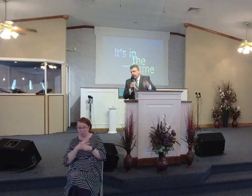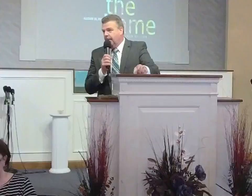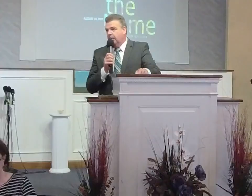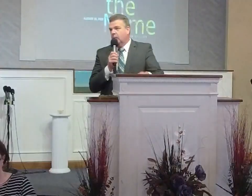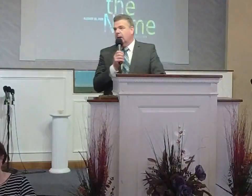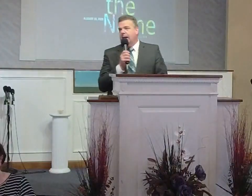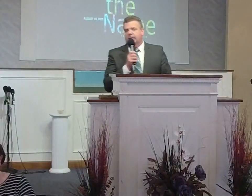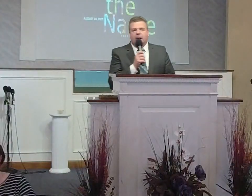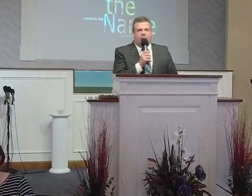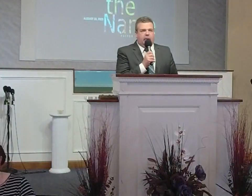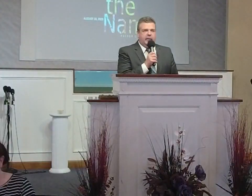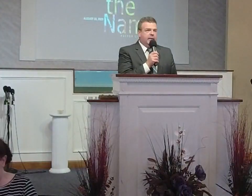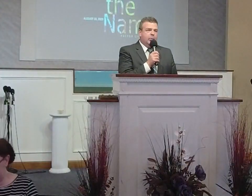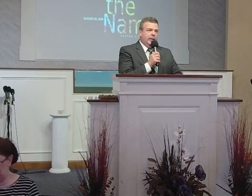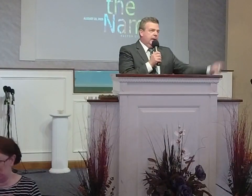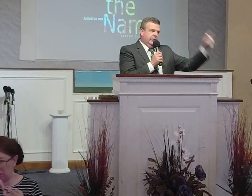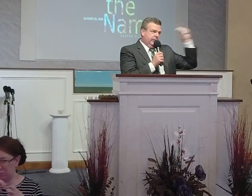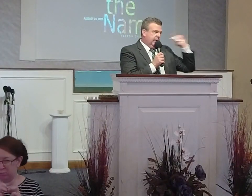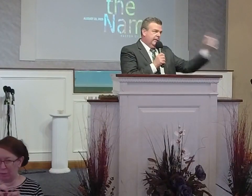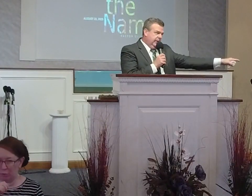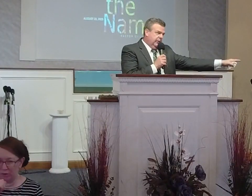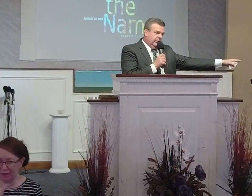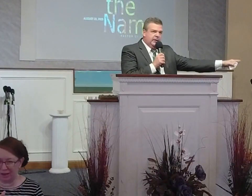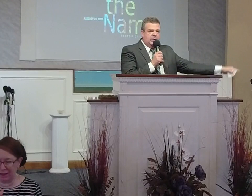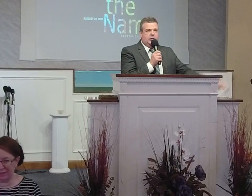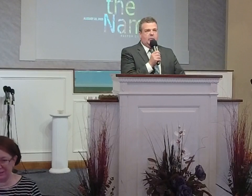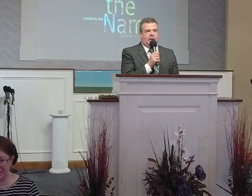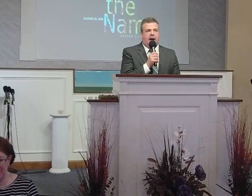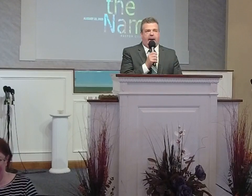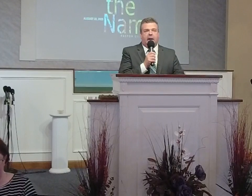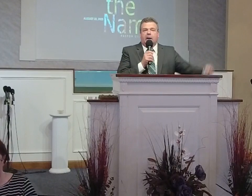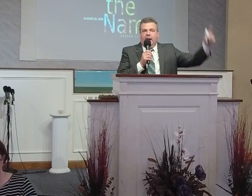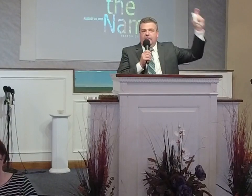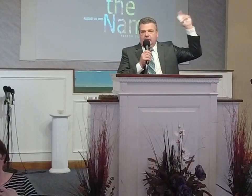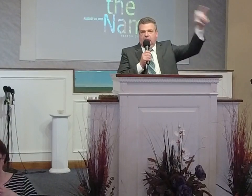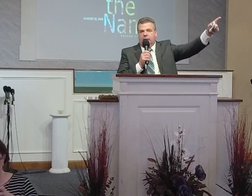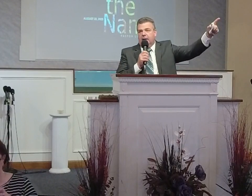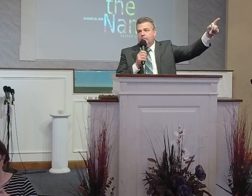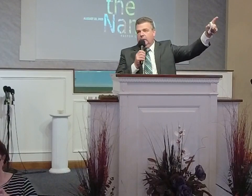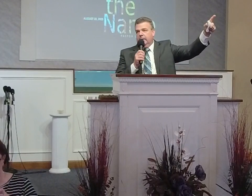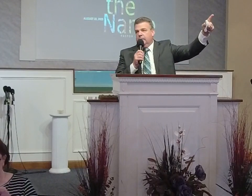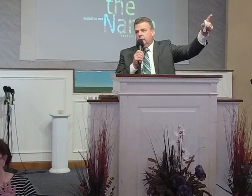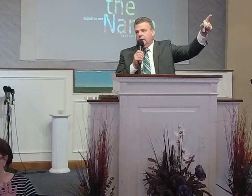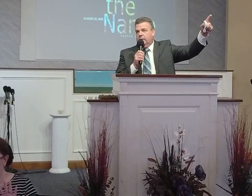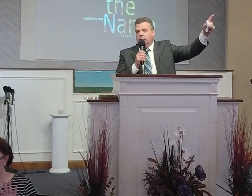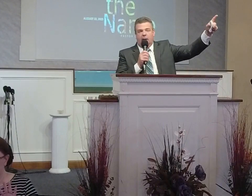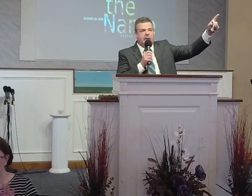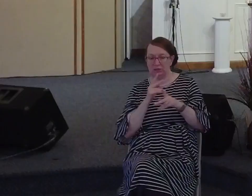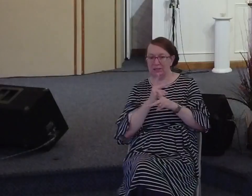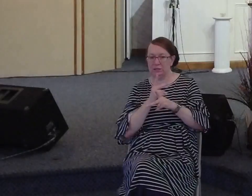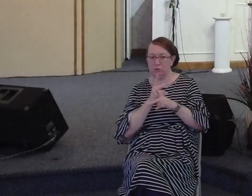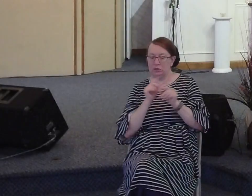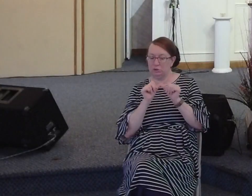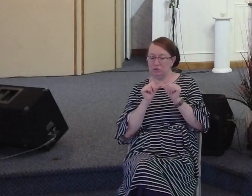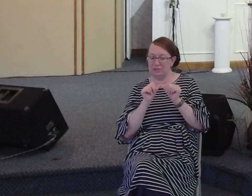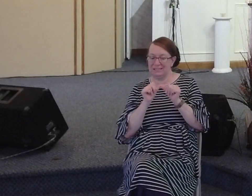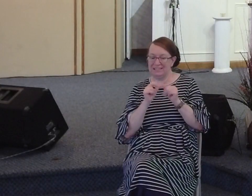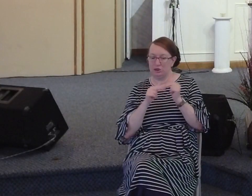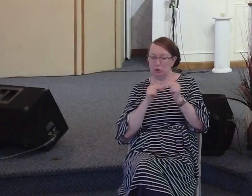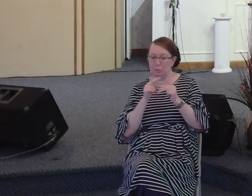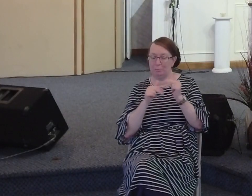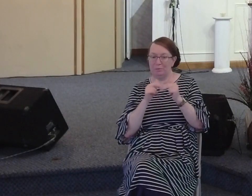Dios. Cuando Noé dejó el arca, se sacrificó a Dios en acción de gracias. Y